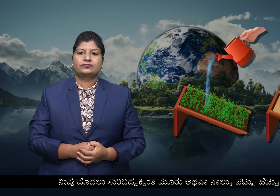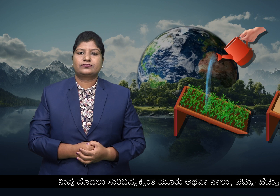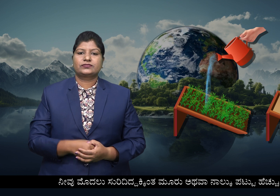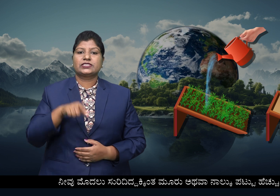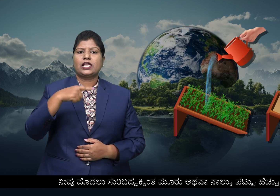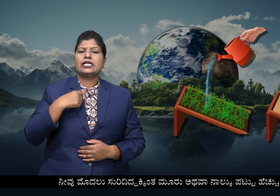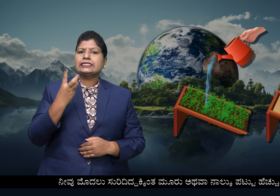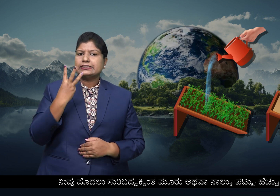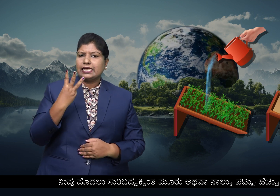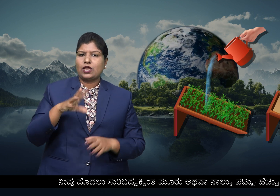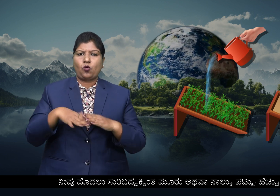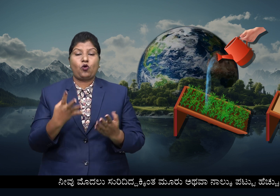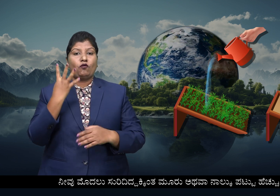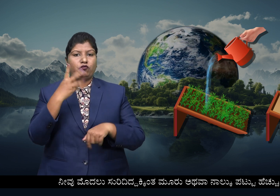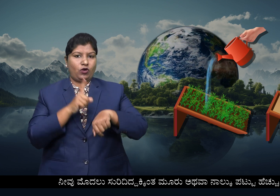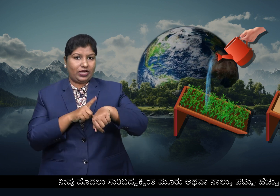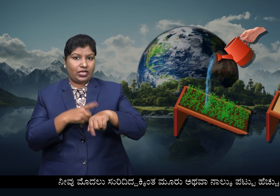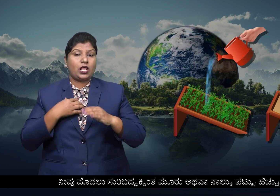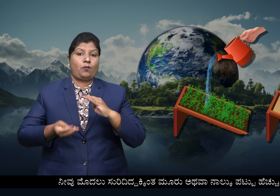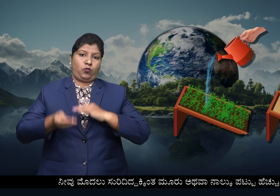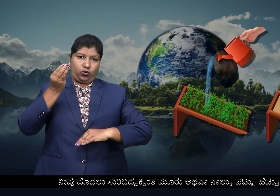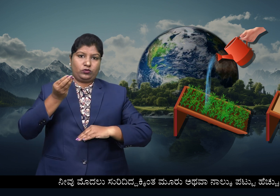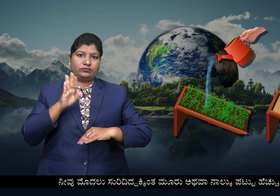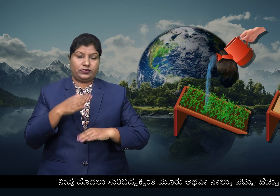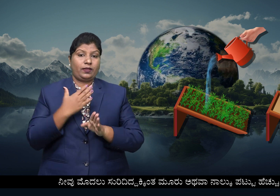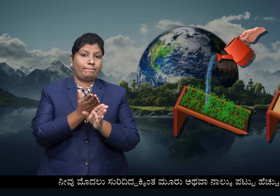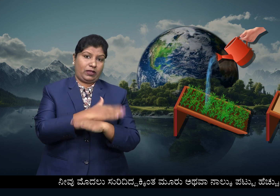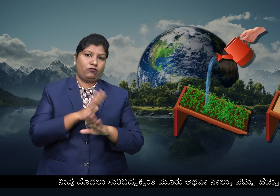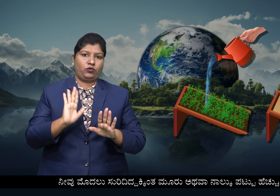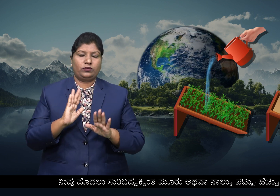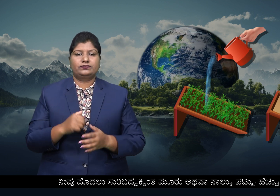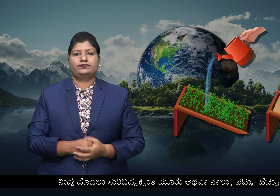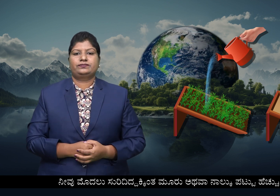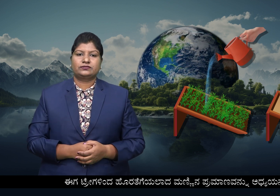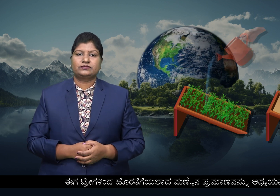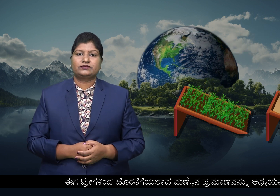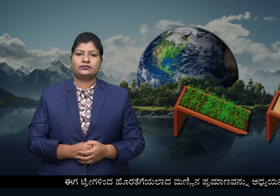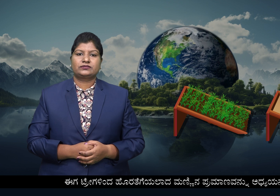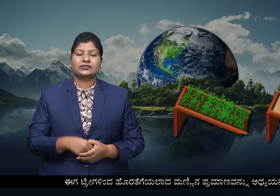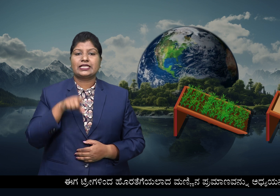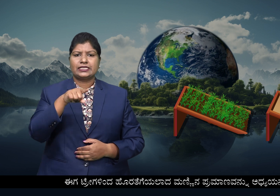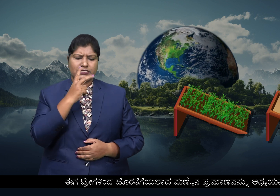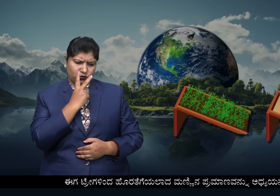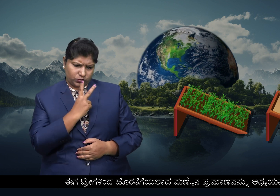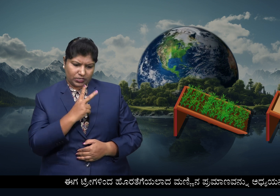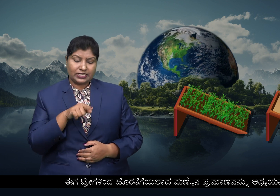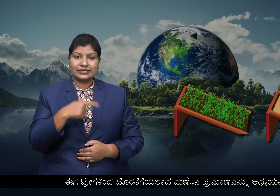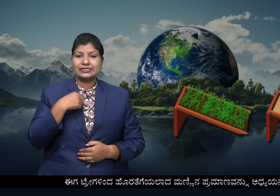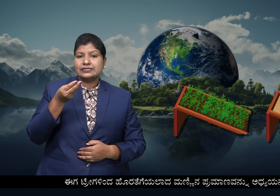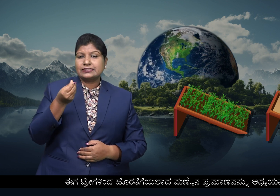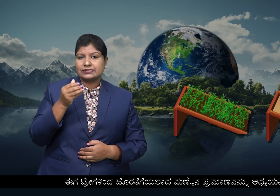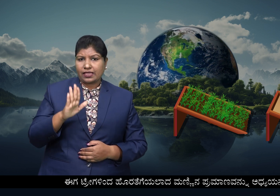ನೀವು ಮೊದಲು ಸುರಿಸಿದ್ದಕ್ಕಿಂತ 3 ಅಥವಾ 4 ಪಟ್ಟು ಹೆಚ್ಚು ಸುರಿಯಿರಿ. ಈಗ